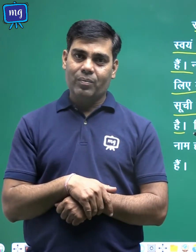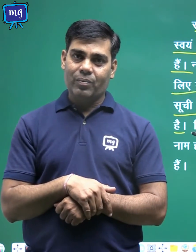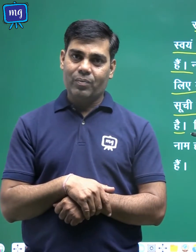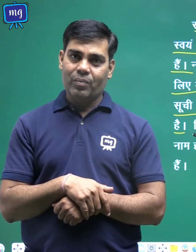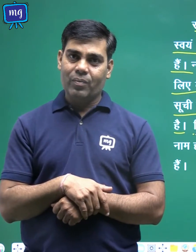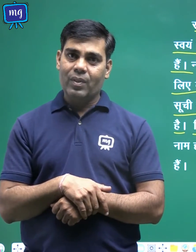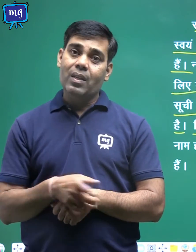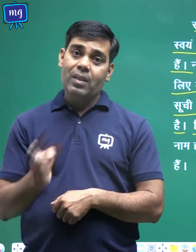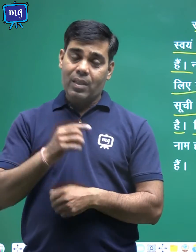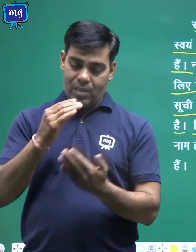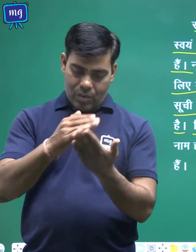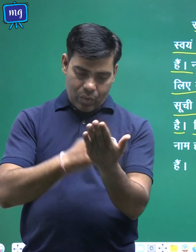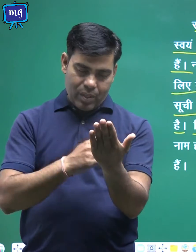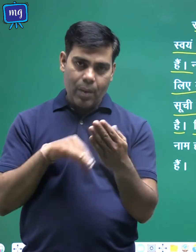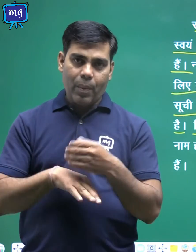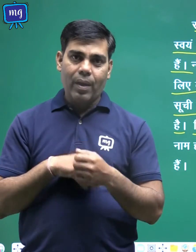जिस सूची में